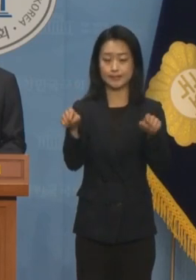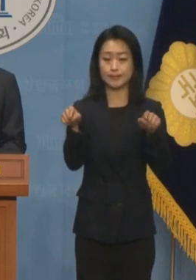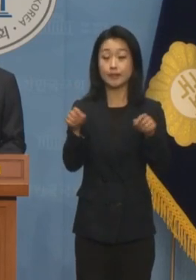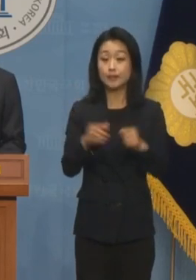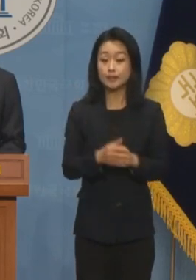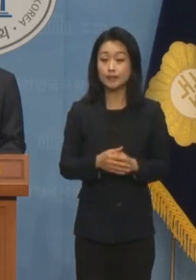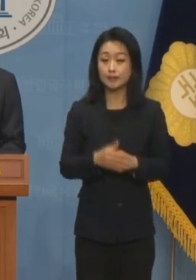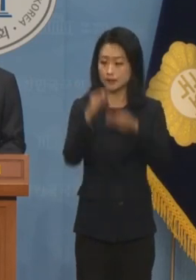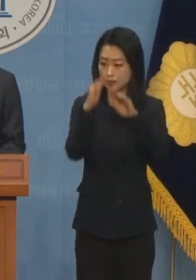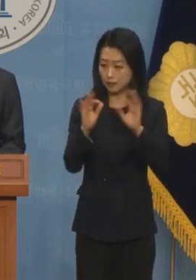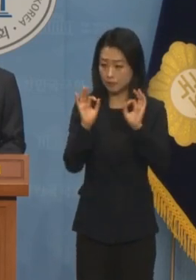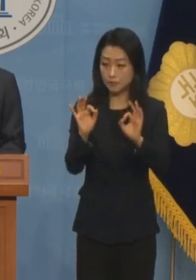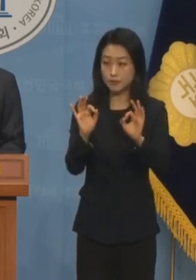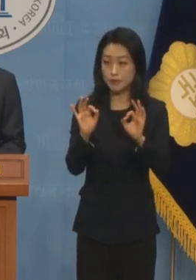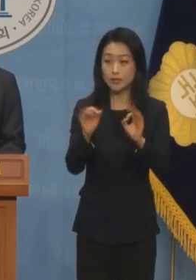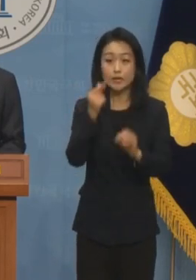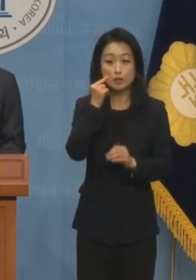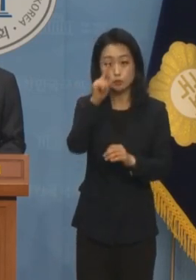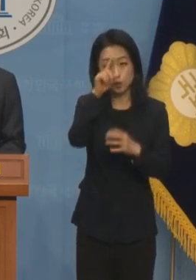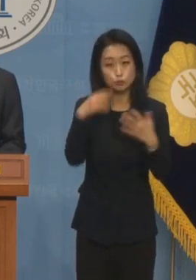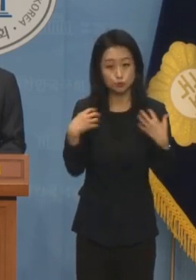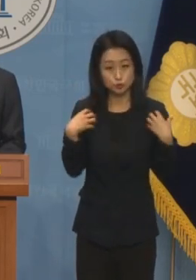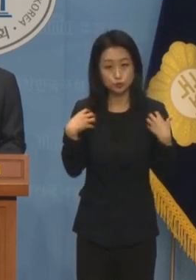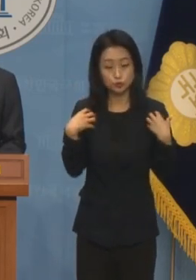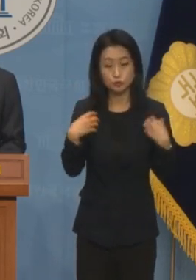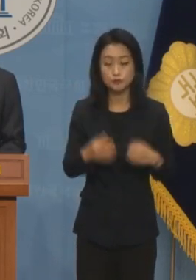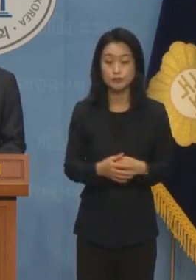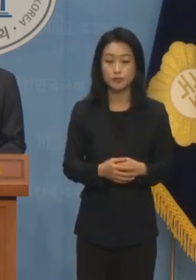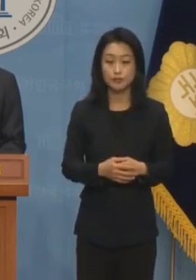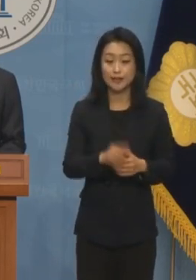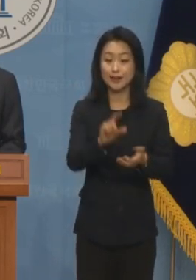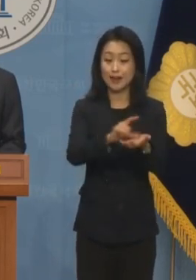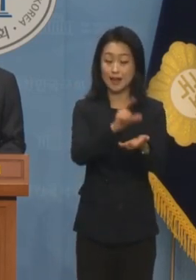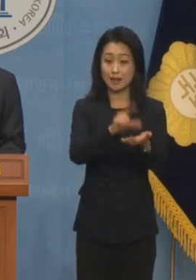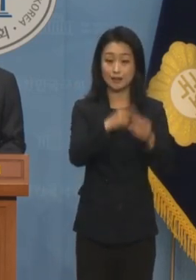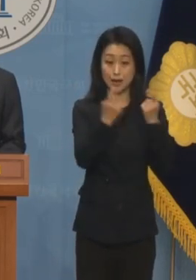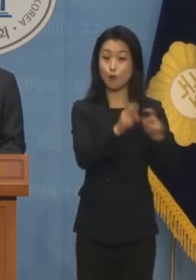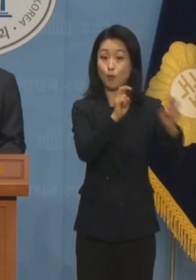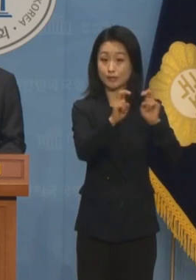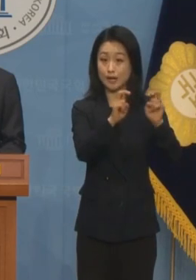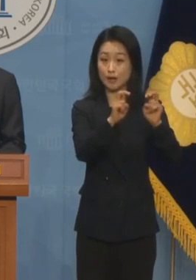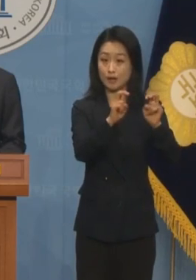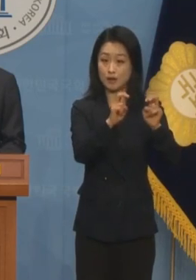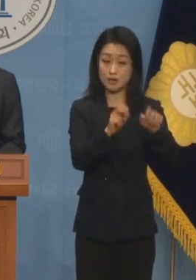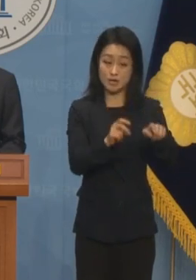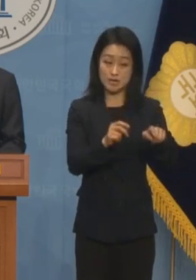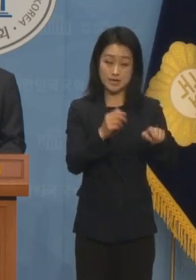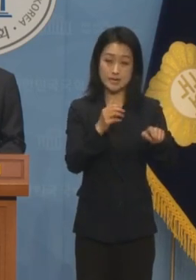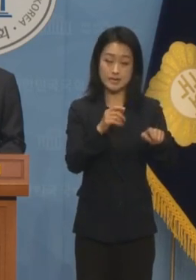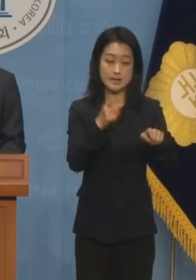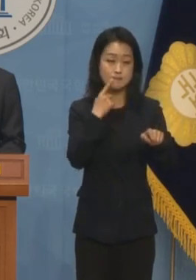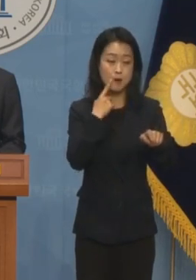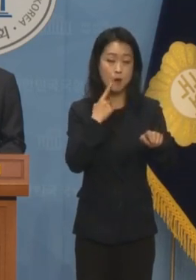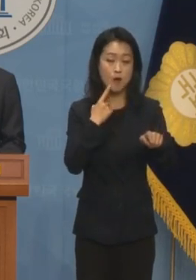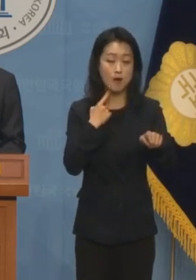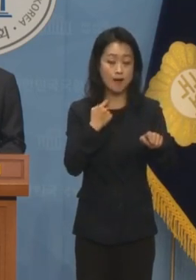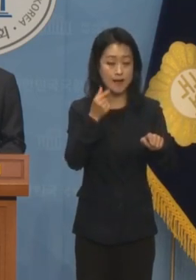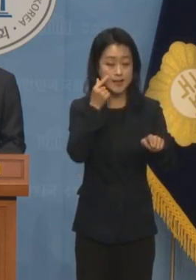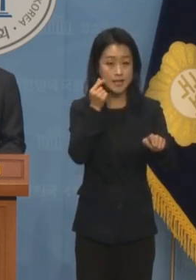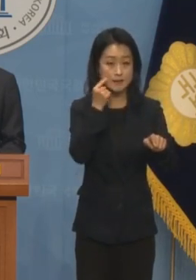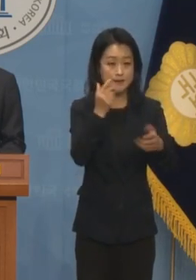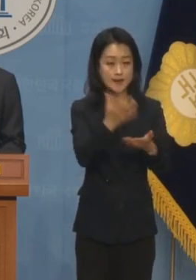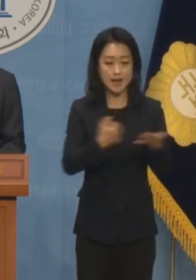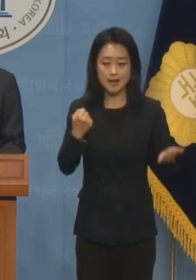언론 보도대로라면 일본 정부는 민간 기업인 라인 야후를 어떻게 해서든 일본의 것으로 만들기